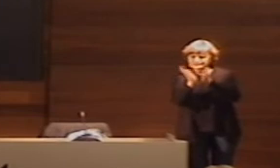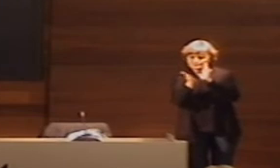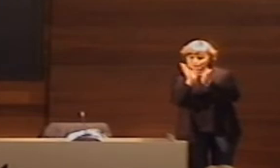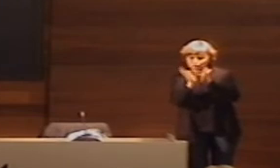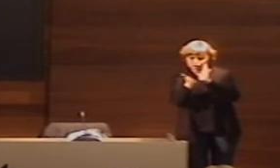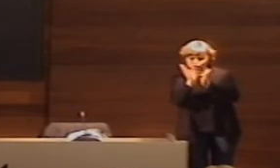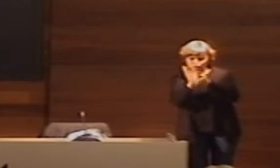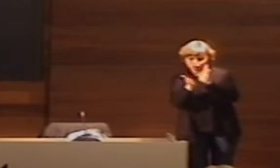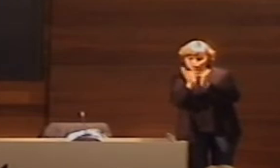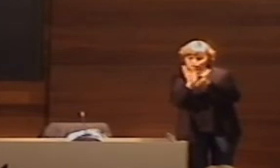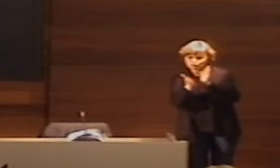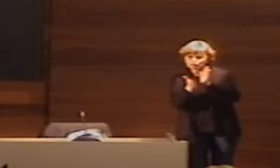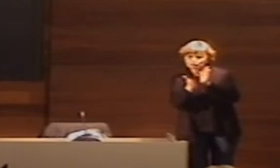mecánico-biológico.